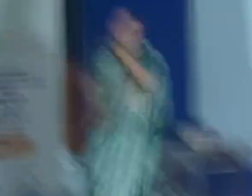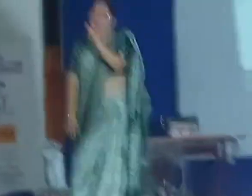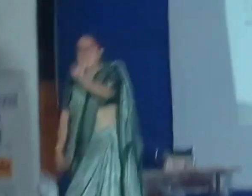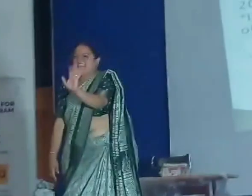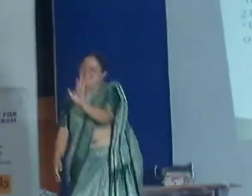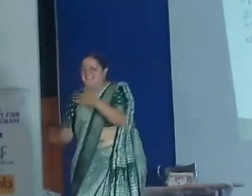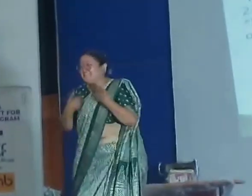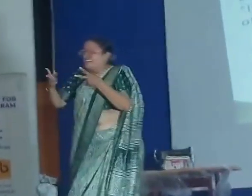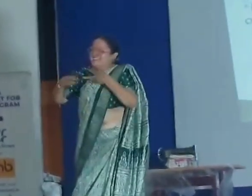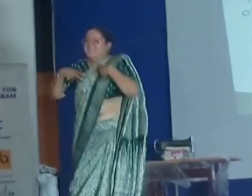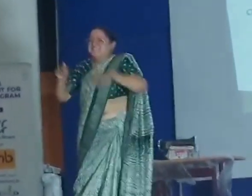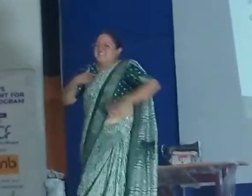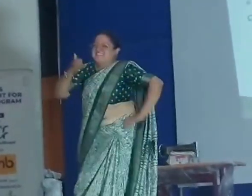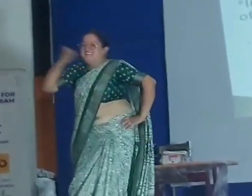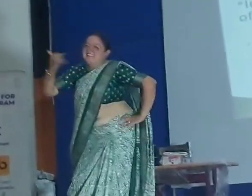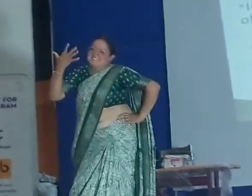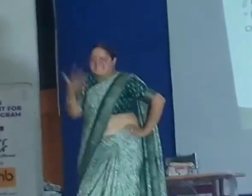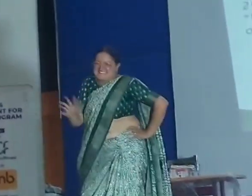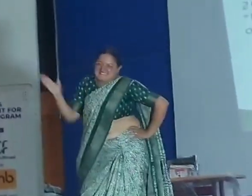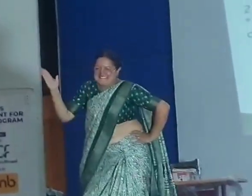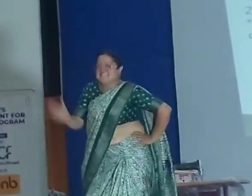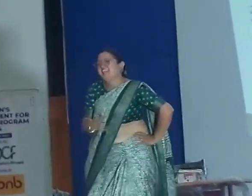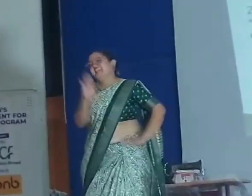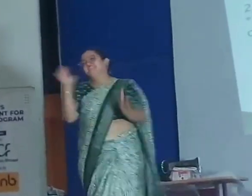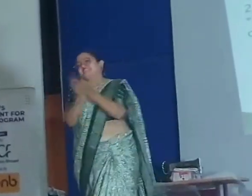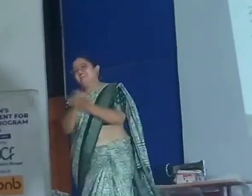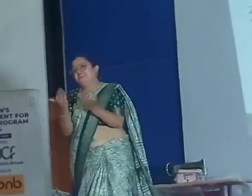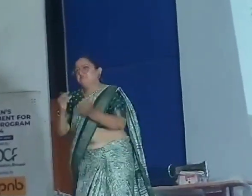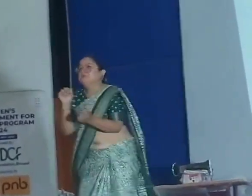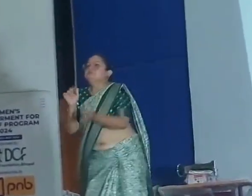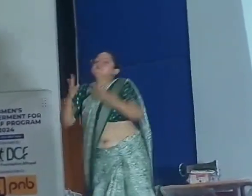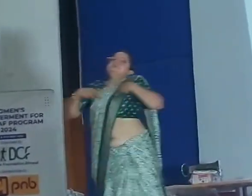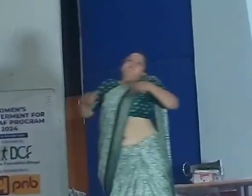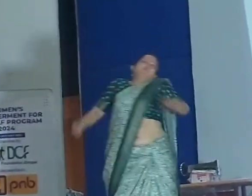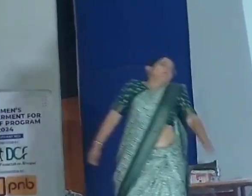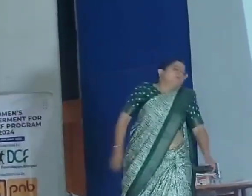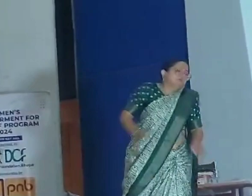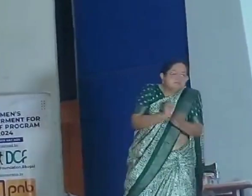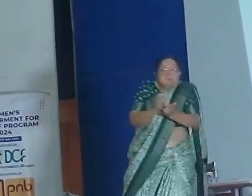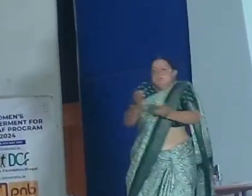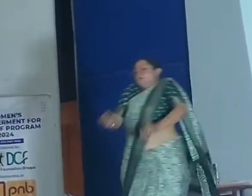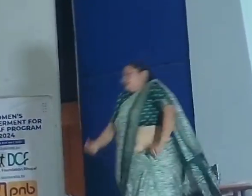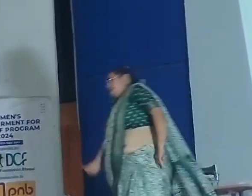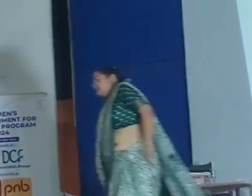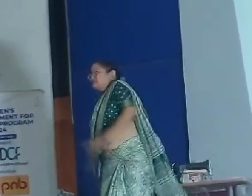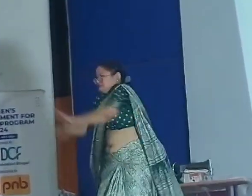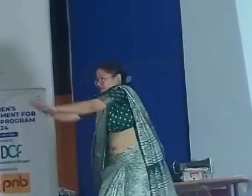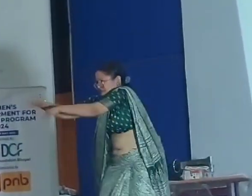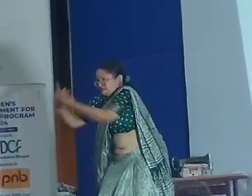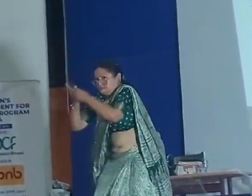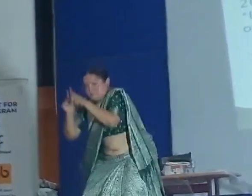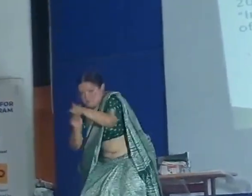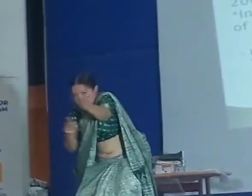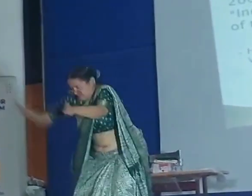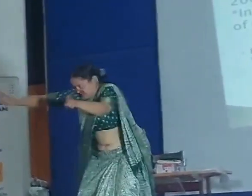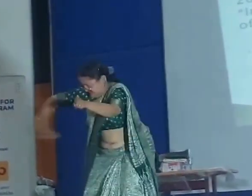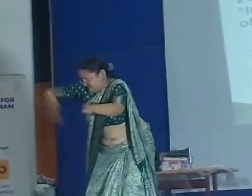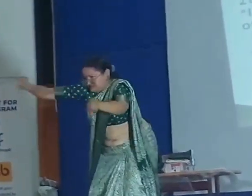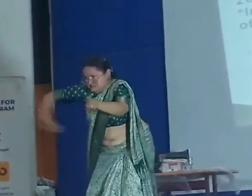है क्योंकि वो 18 प्लस की है और वो अपने साथ किसी को भी डाल सकती है, अपने दोस्त को भी। तो मैंने पुलिस वालों को बोला कि मैंने अपने एडवोकेट से बात करी और उन्होंने बोला कि